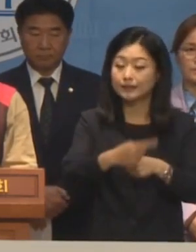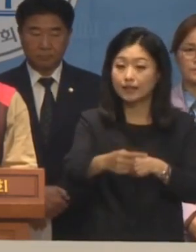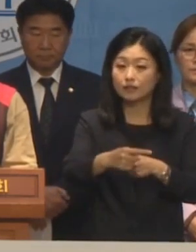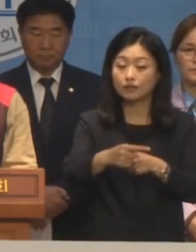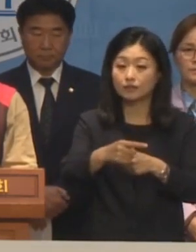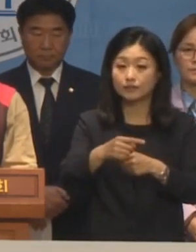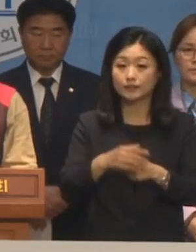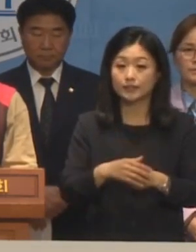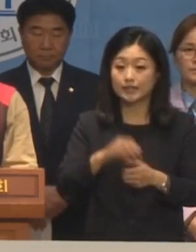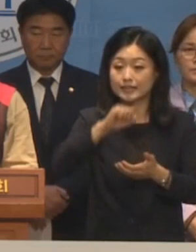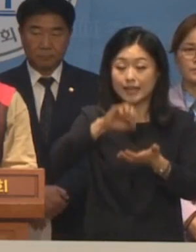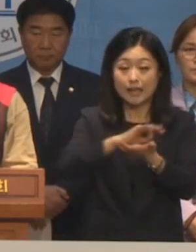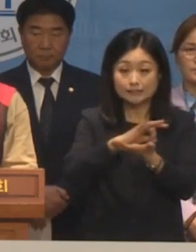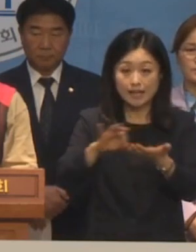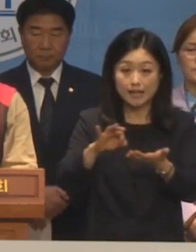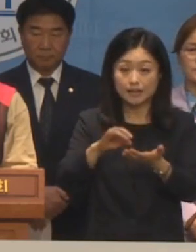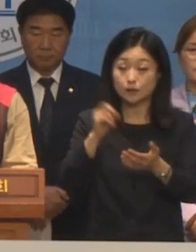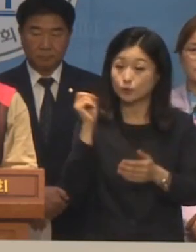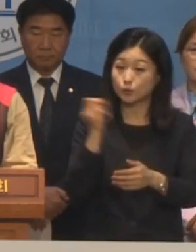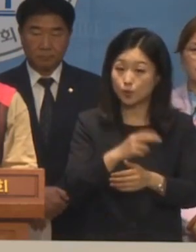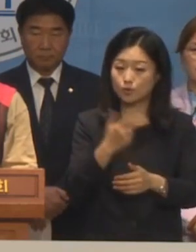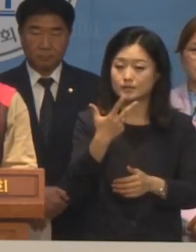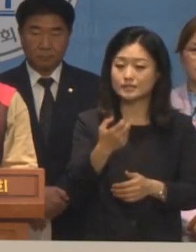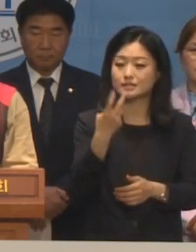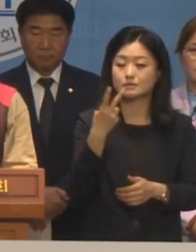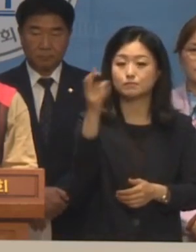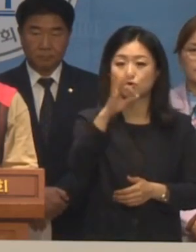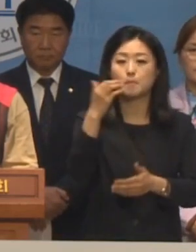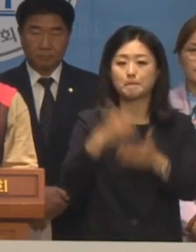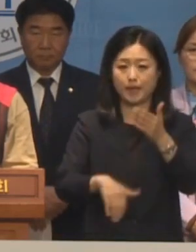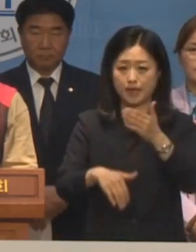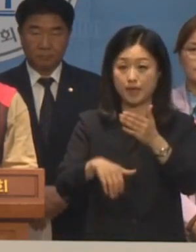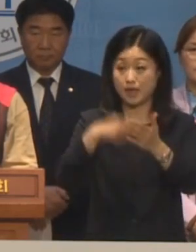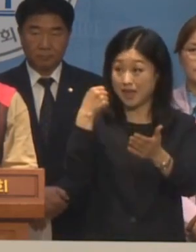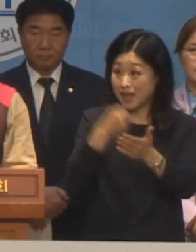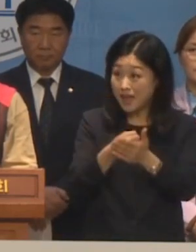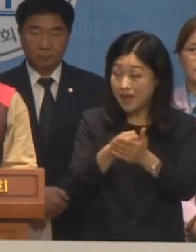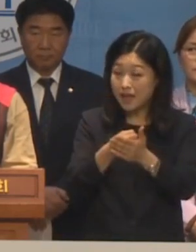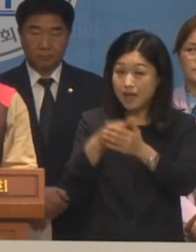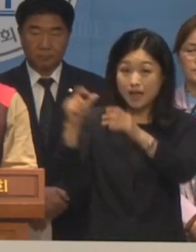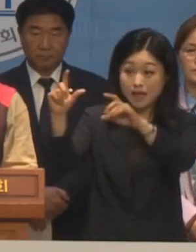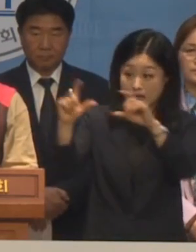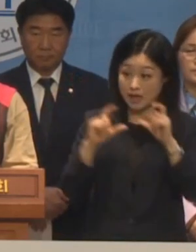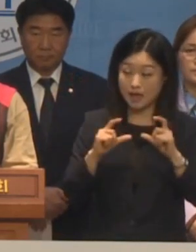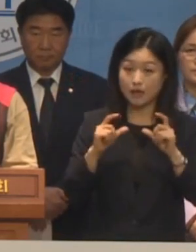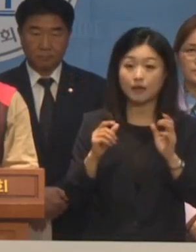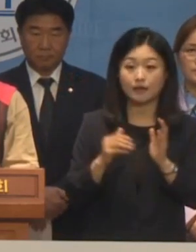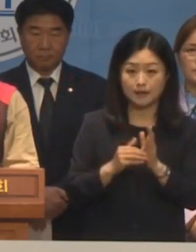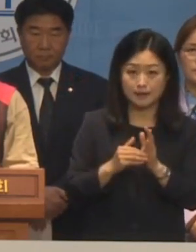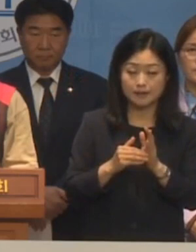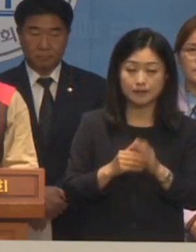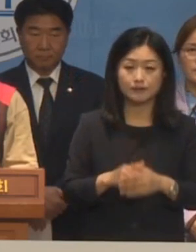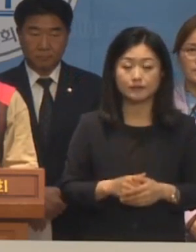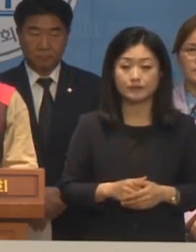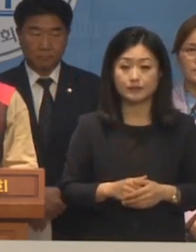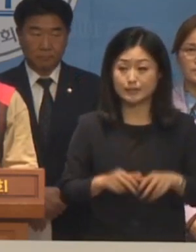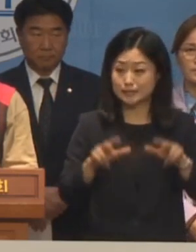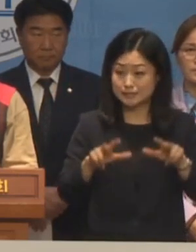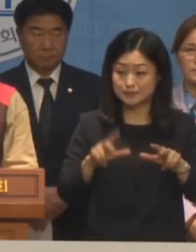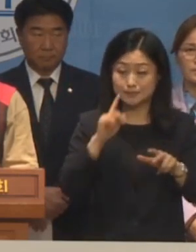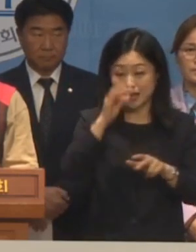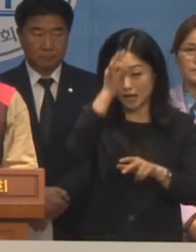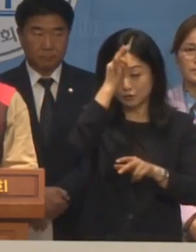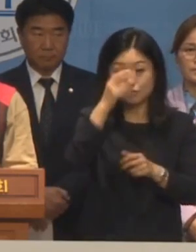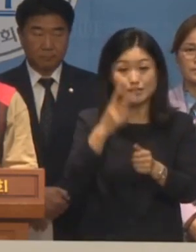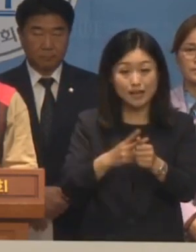국고 예산마저도 기획재정부는 72% 삭감이라는 살인적인 재앙을 주었습니다. 그렇지 않아도 예술